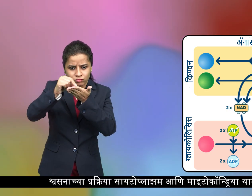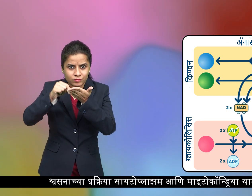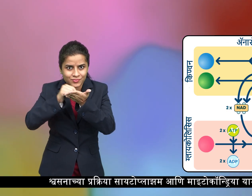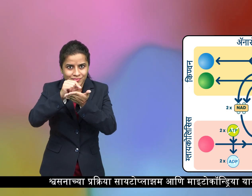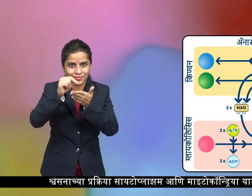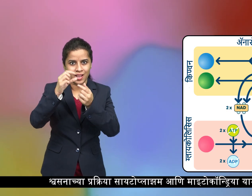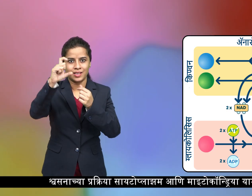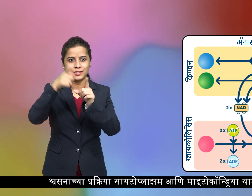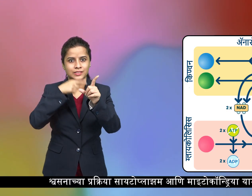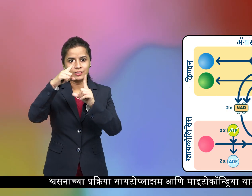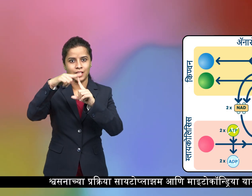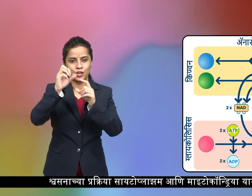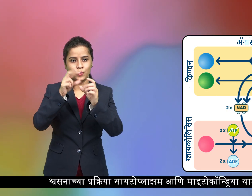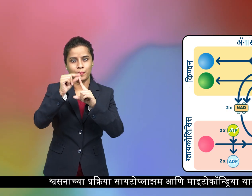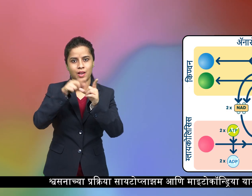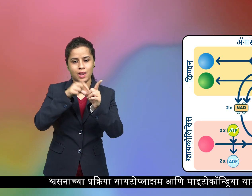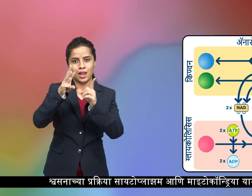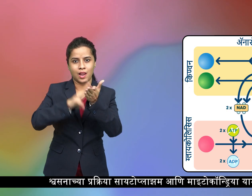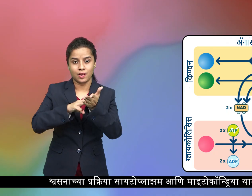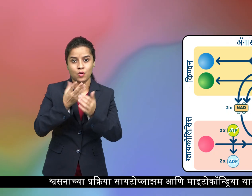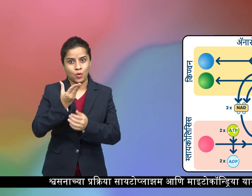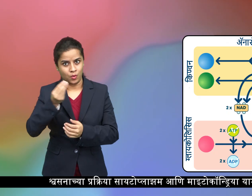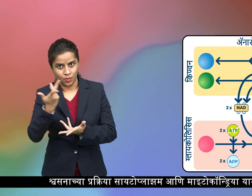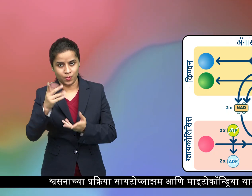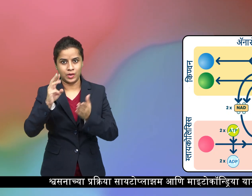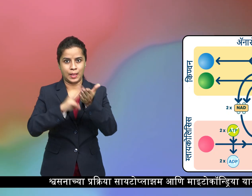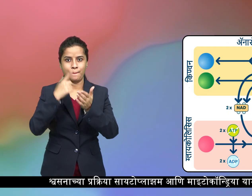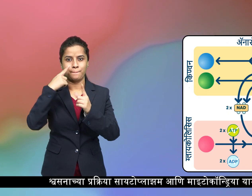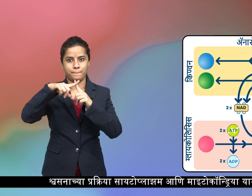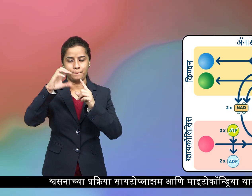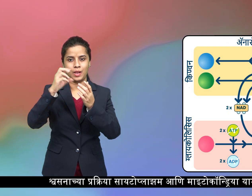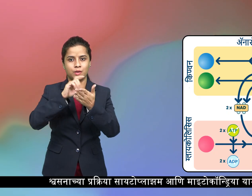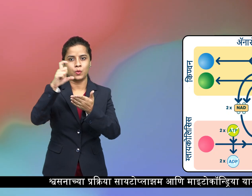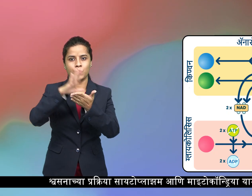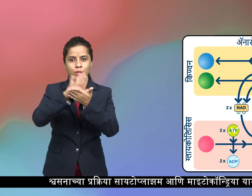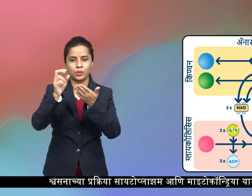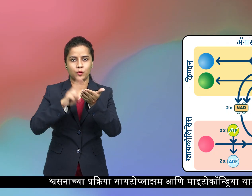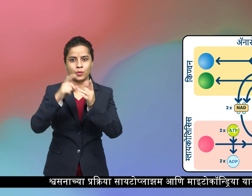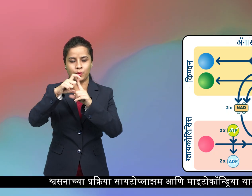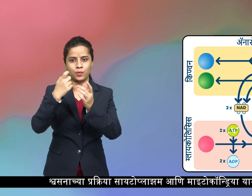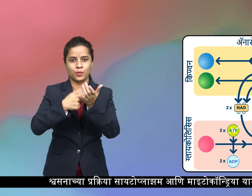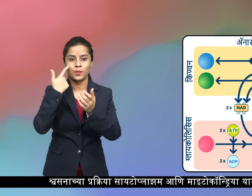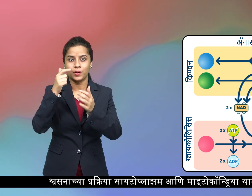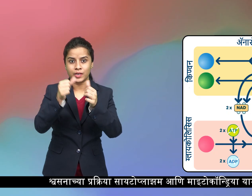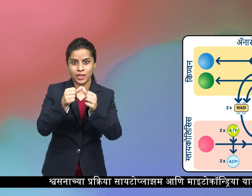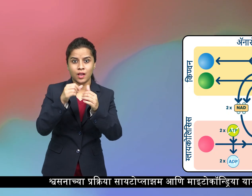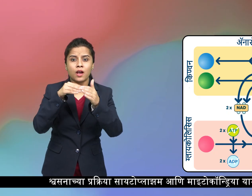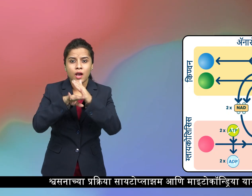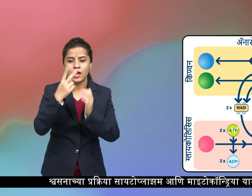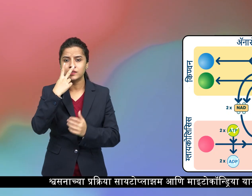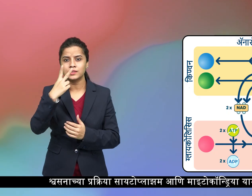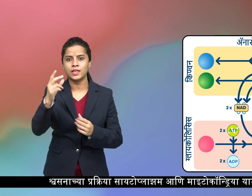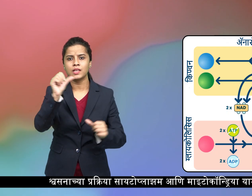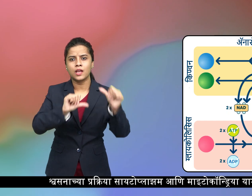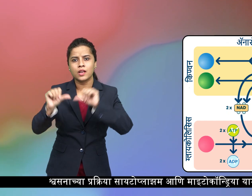श्वसनाच्या प्रक्रिया सायटोप्लाझममध्ये आणि मायटोकॉन्ड्रिया यामध्ये होतात.